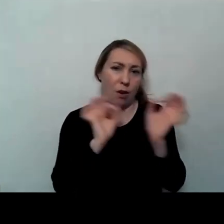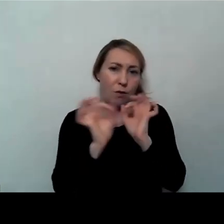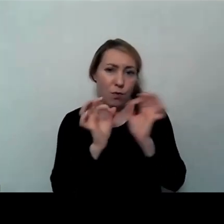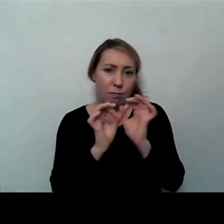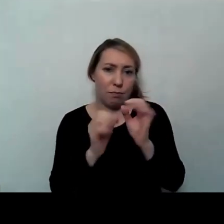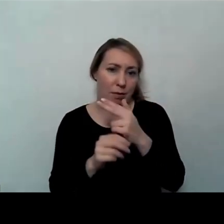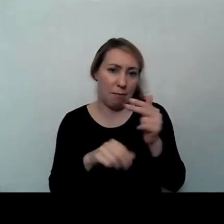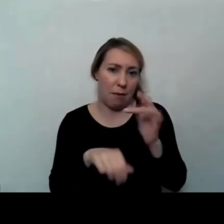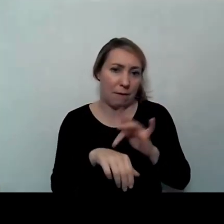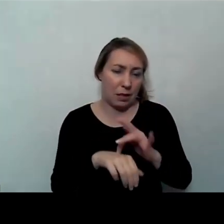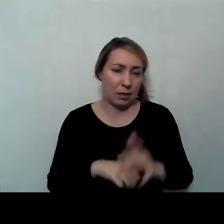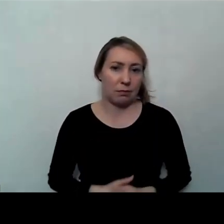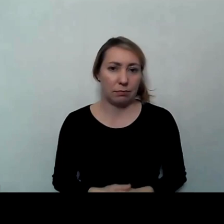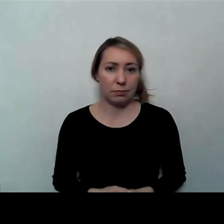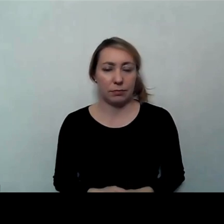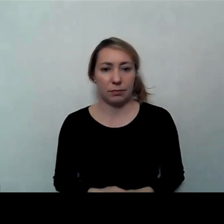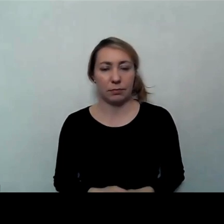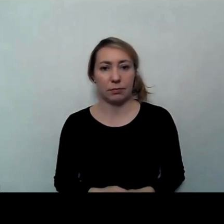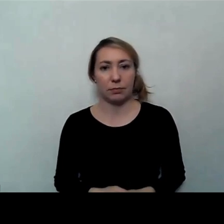o wynikach.